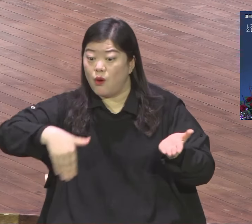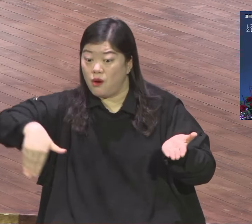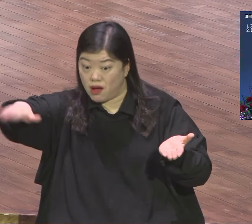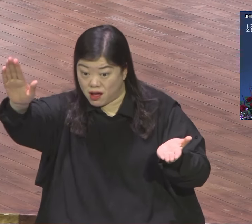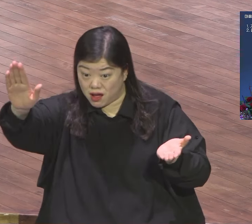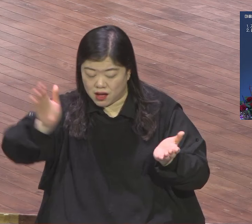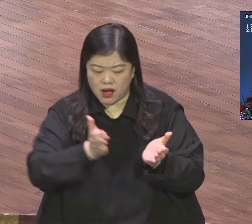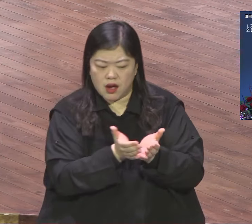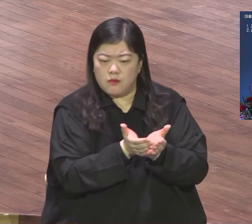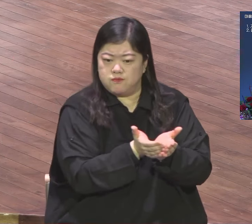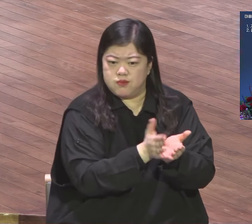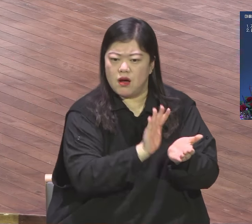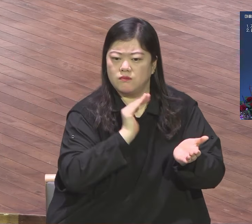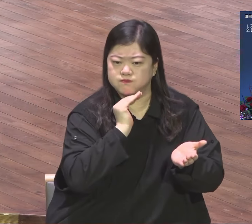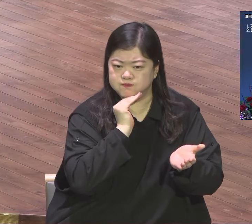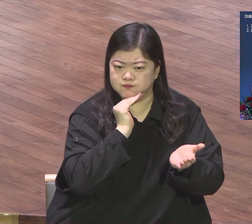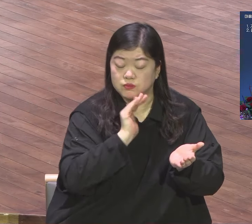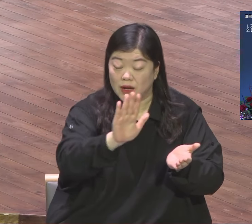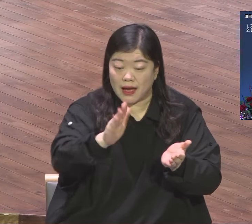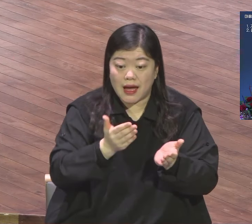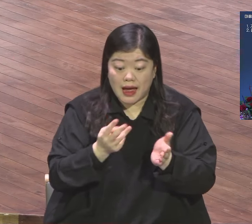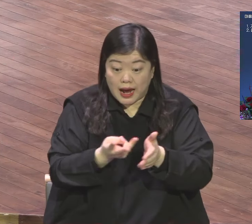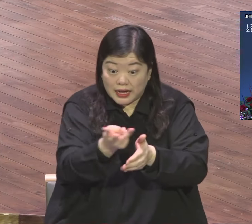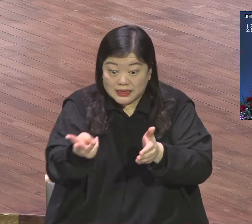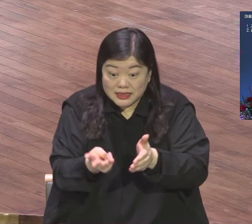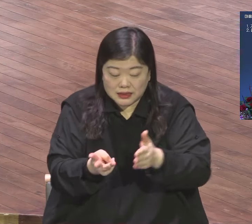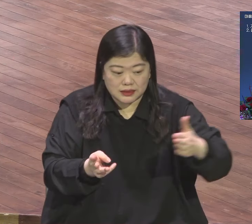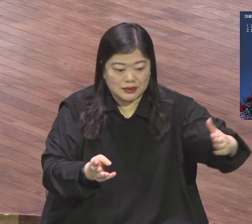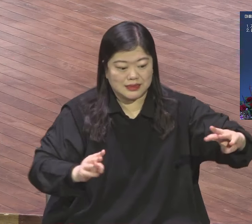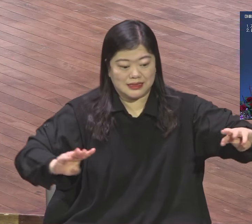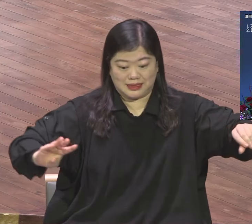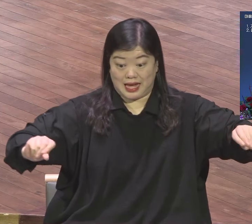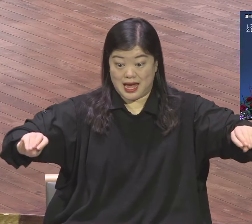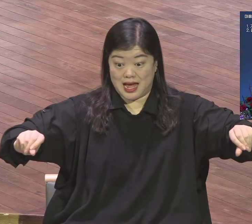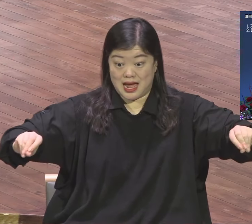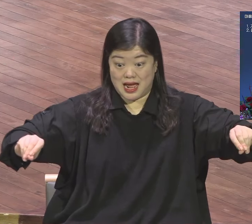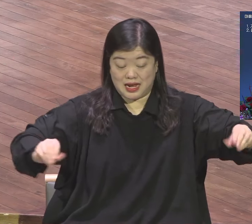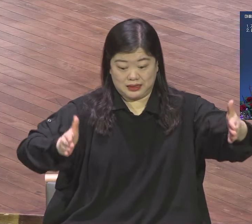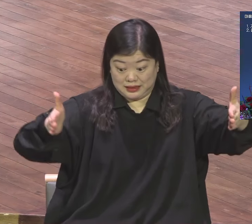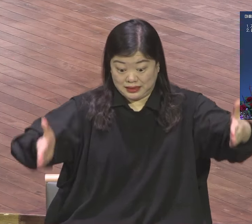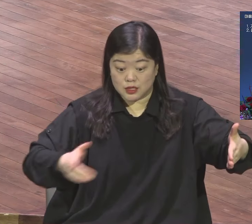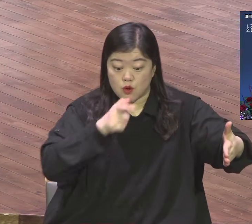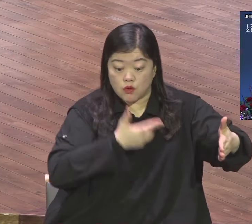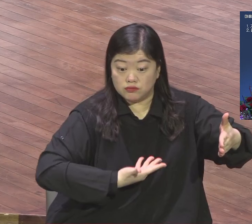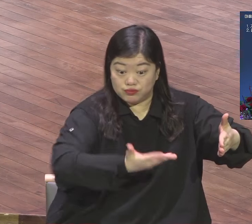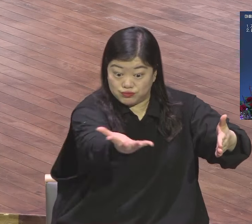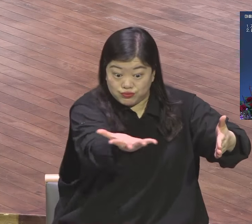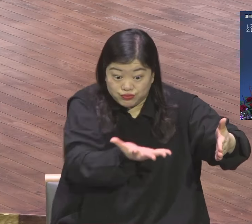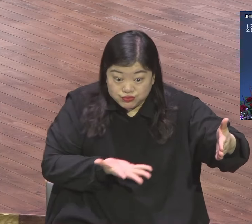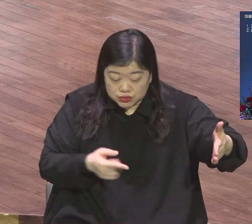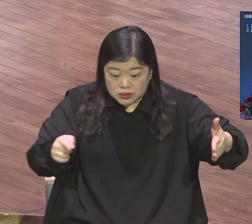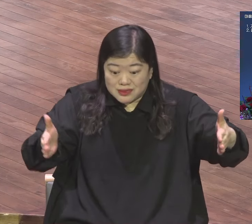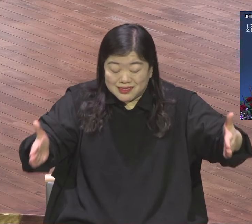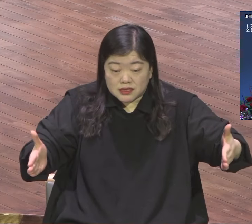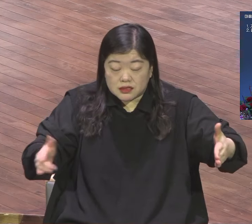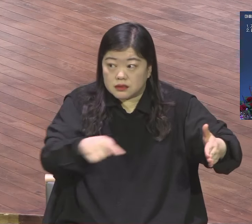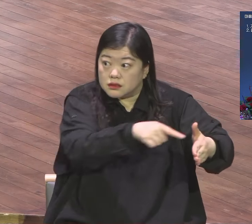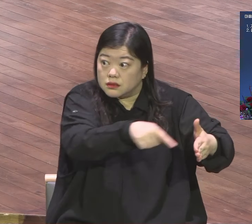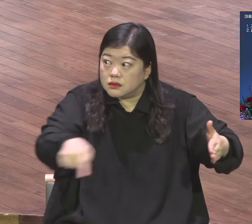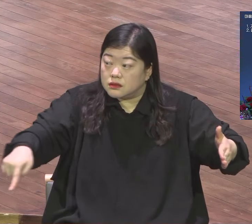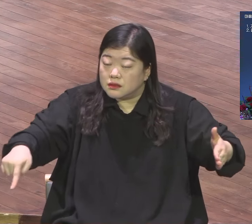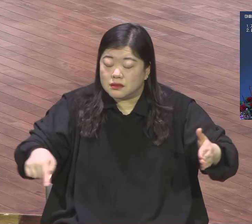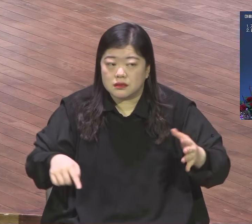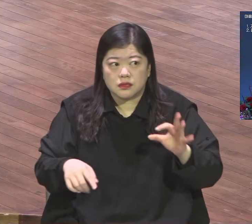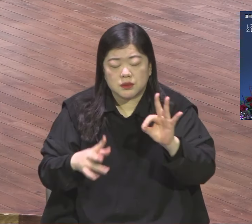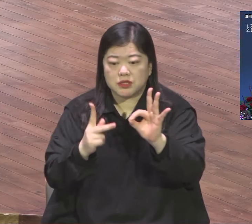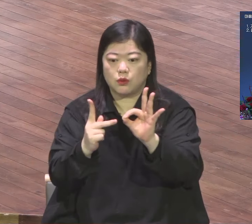약 10km 됩니다. 폭이 10km 되는데 이들이 바다 가운데 있는 상황이었으니까 겨우 4, 5km밖에 전진을